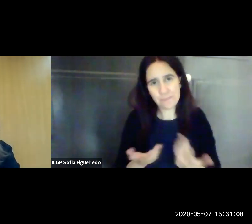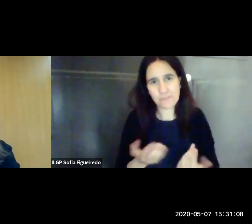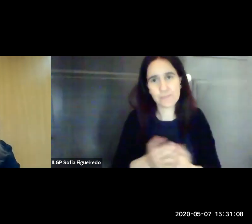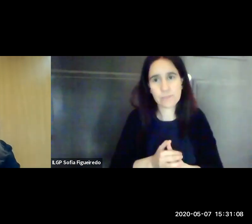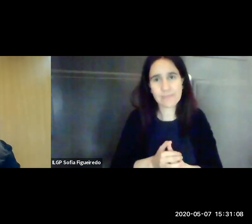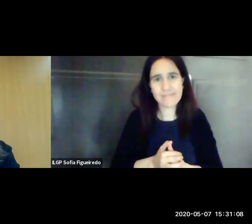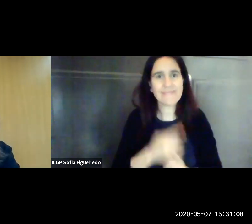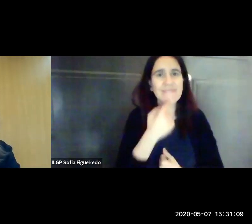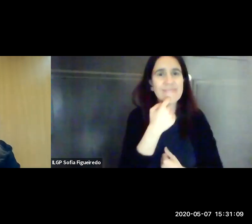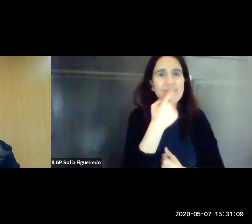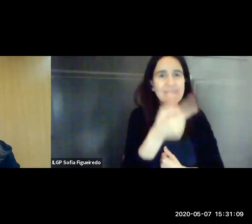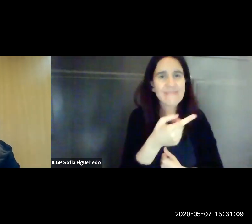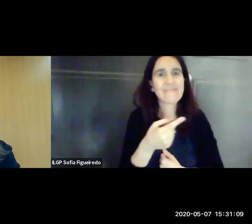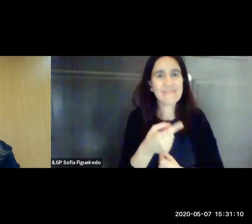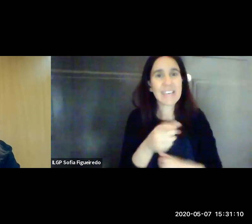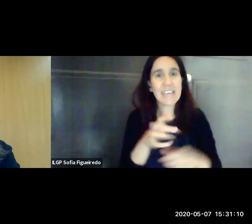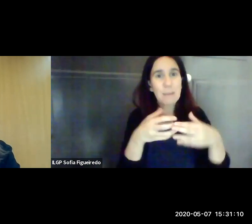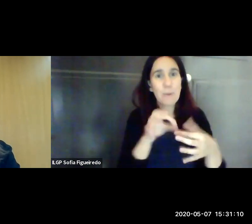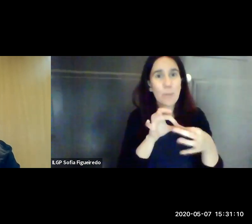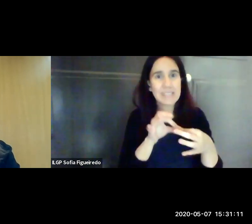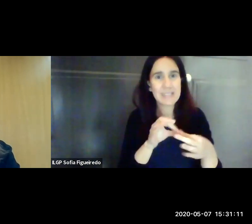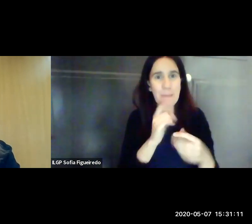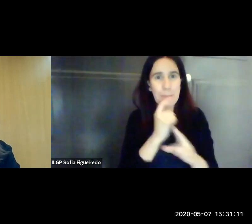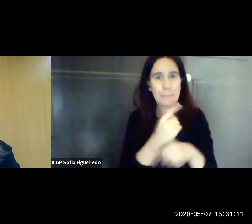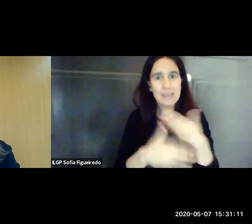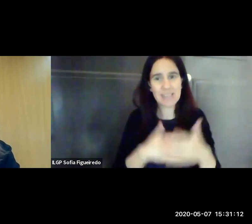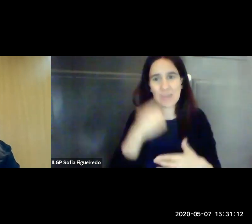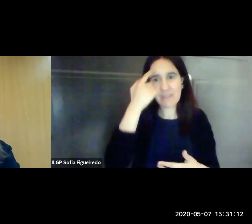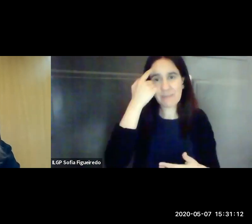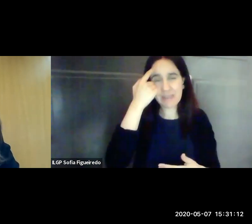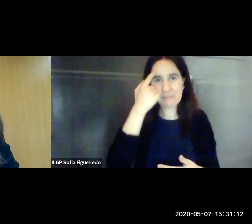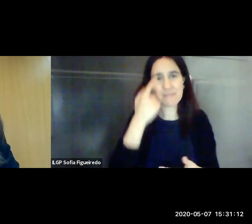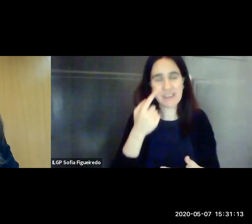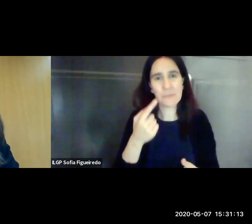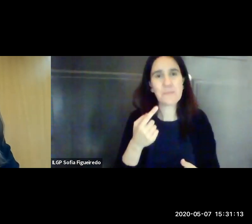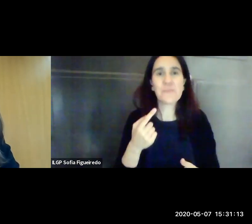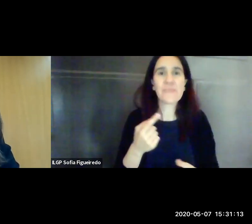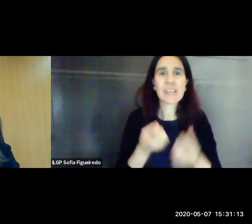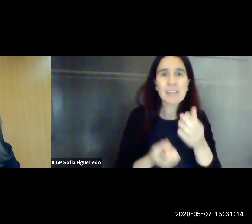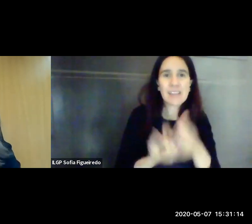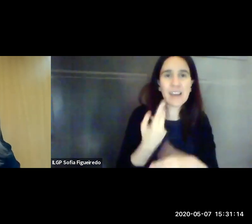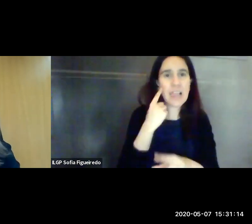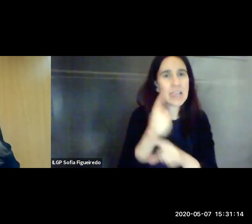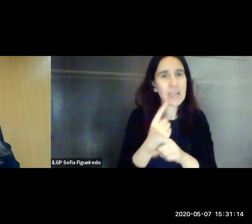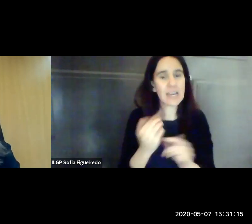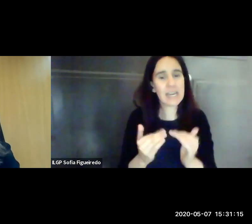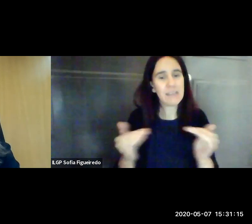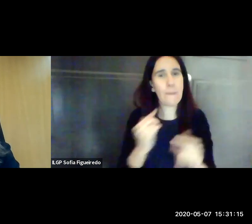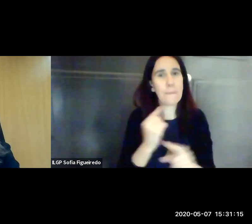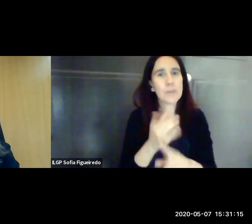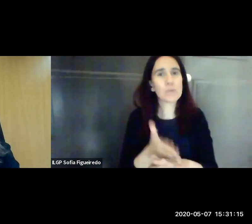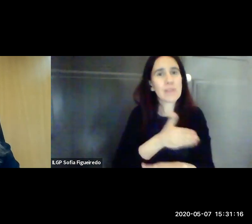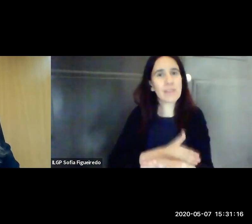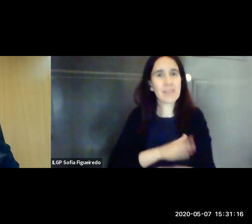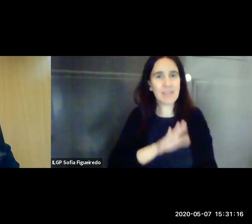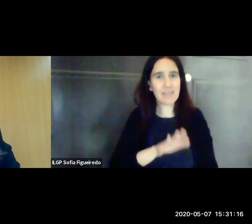quando eu referi aqui manter a coesão da equipa, estava-me a lembrar de criar e manter os mesmos níveis que nós tínhamos